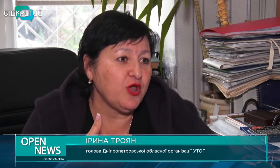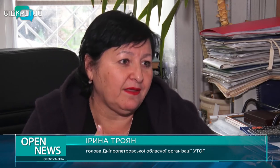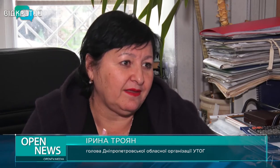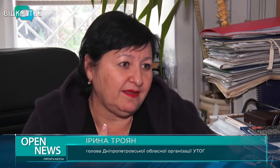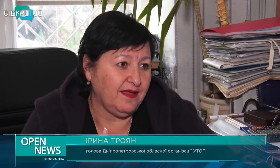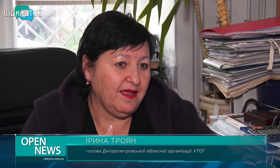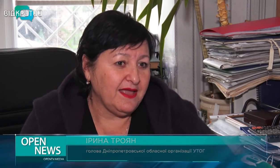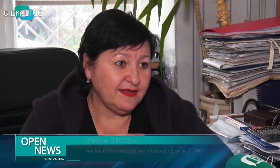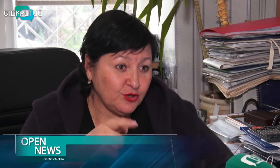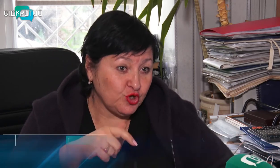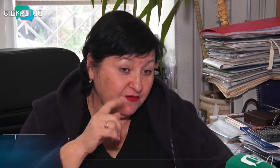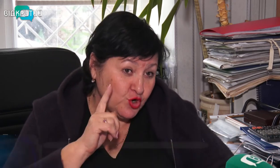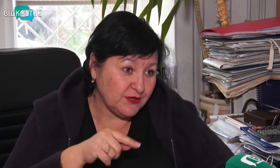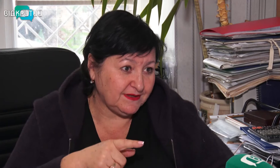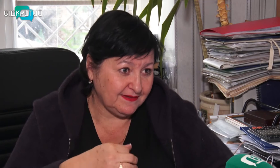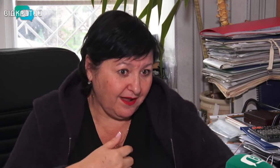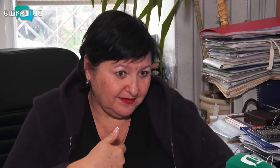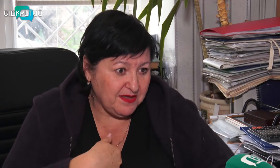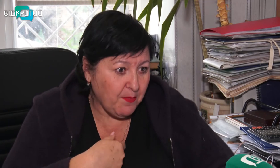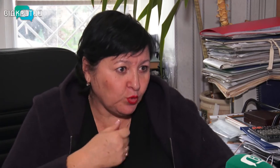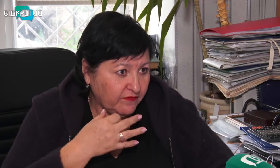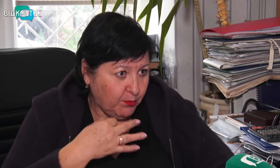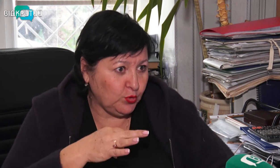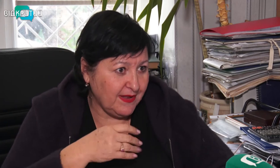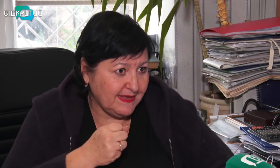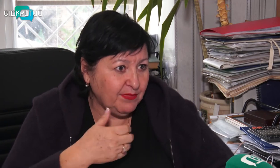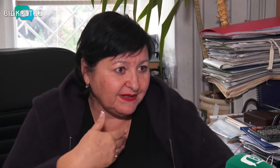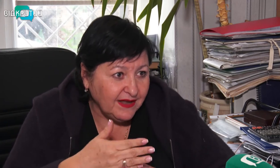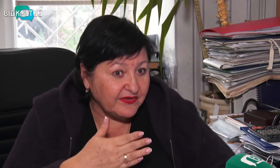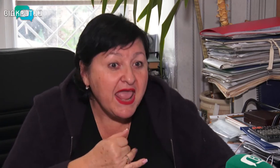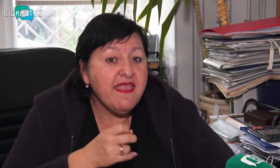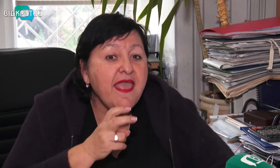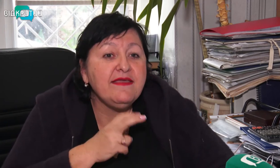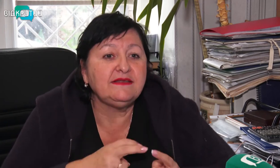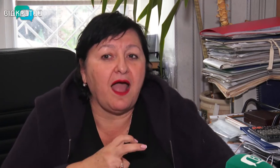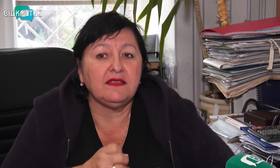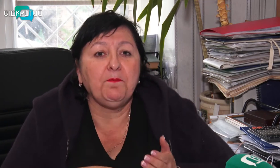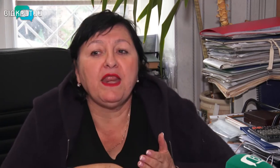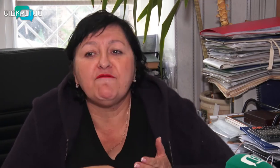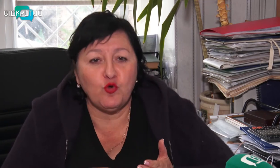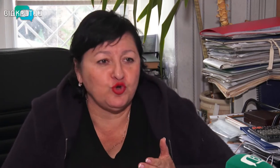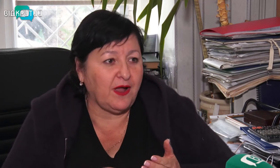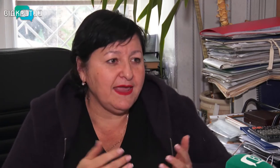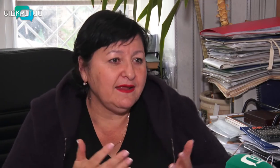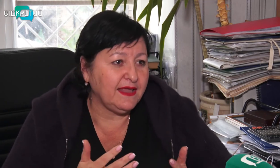общении. Если человек жесты знает, я могу свободно с ним рассказывать, не искать переводчика или